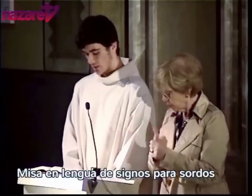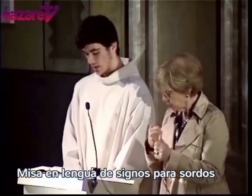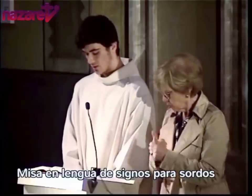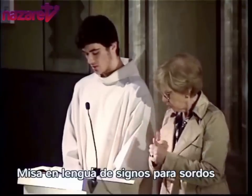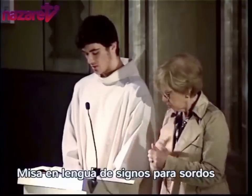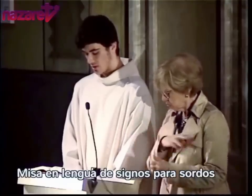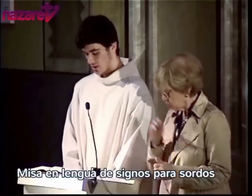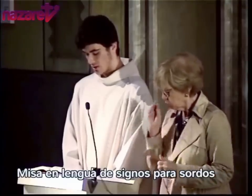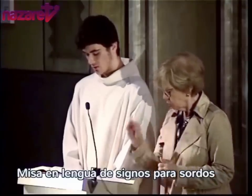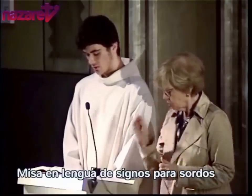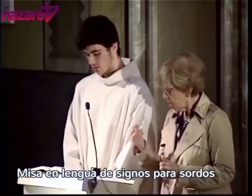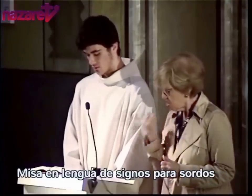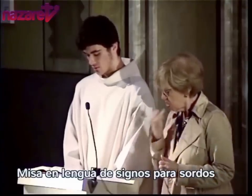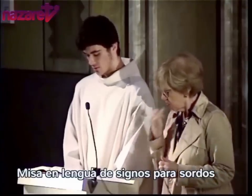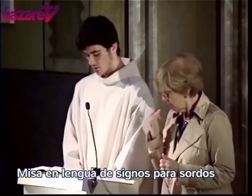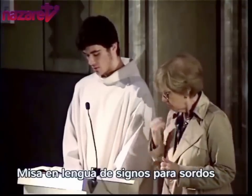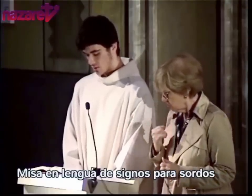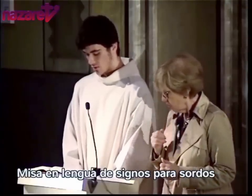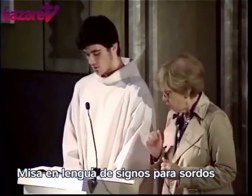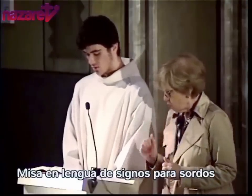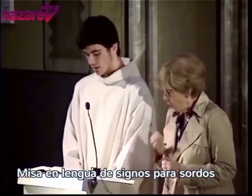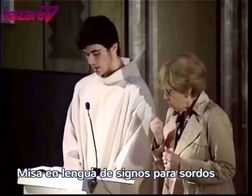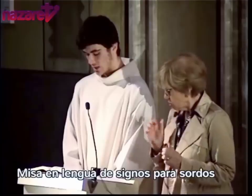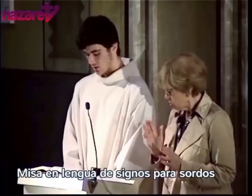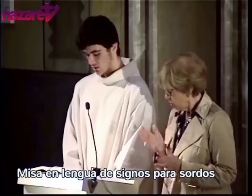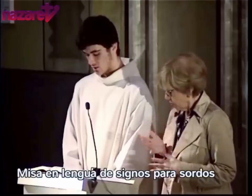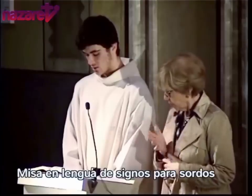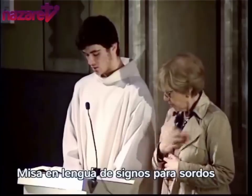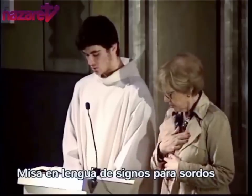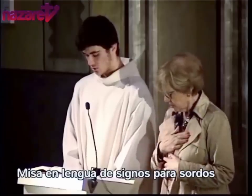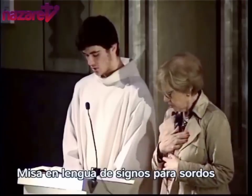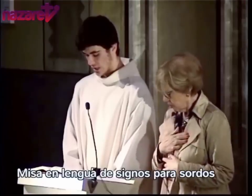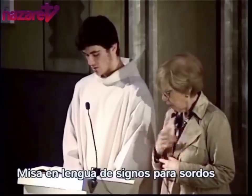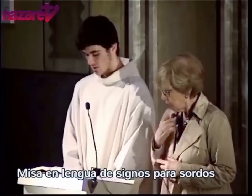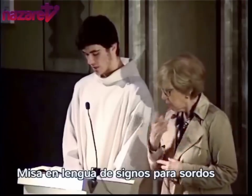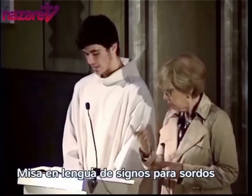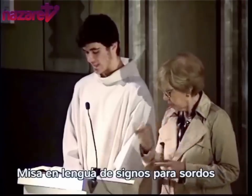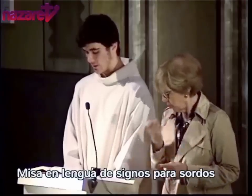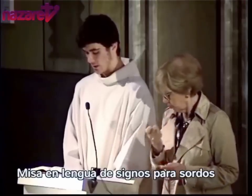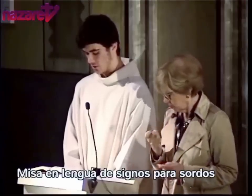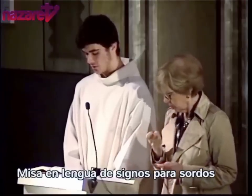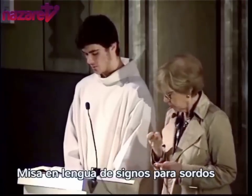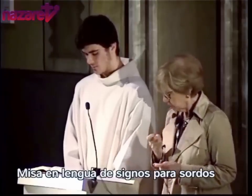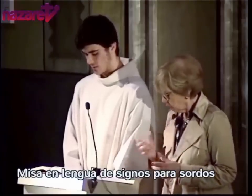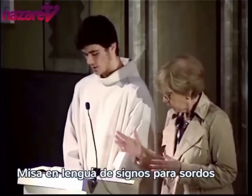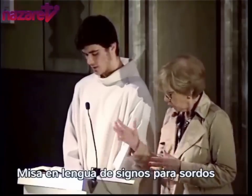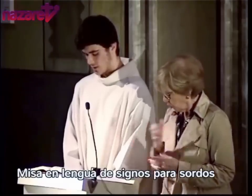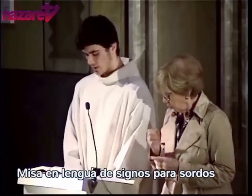y admirados, diciendo: ¿No son galileos todos esos que están hablando?